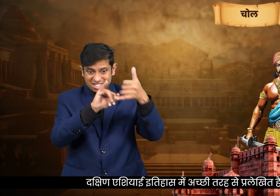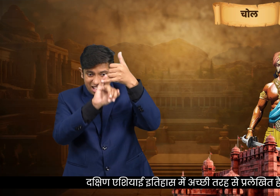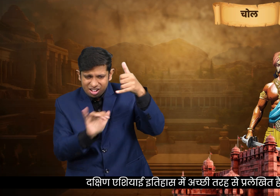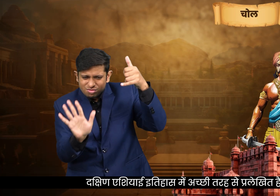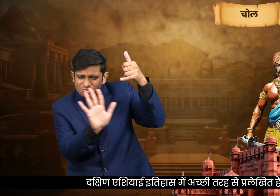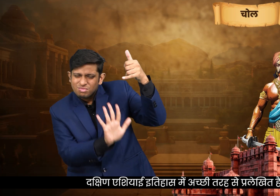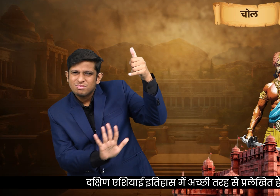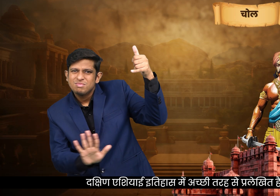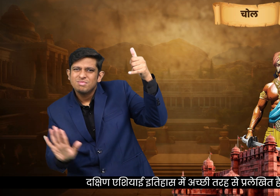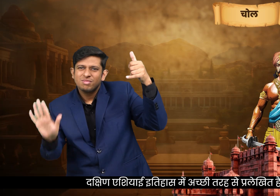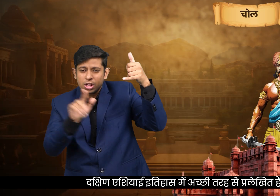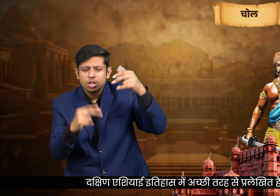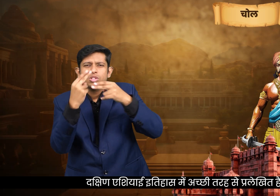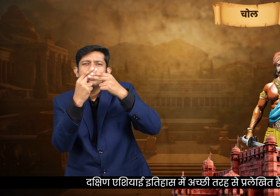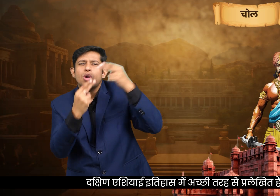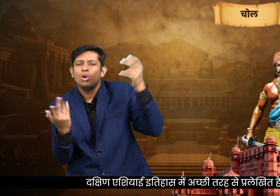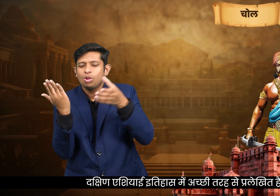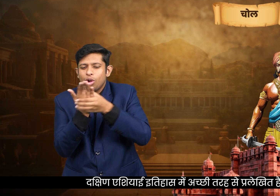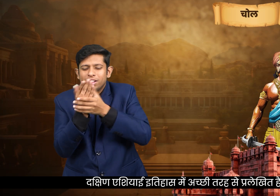हैं।